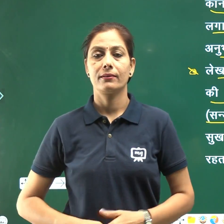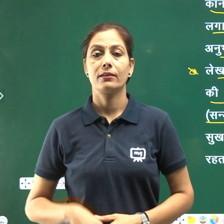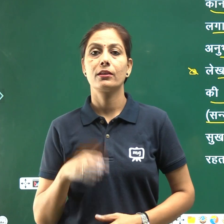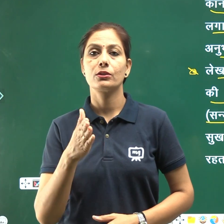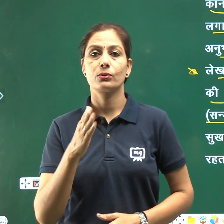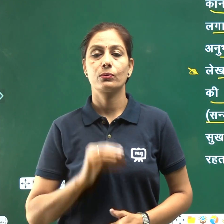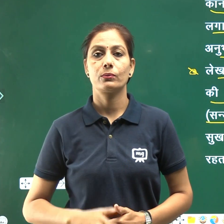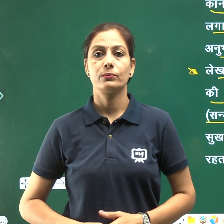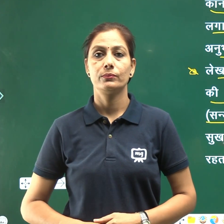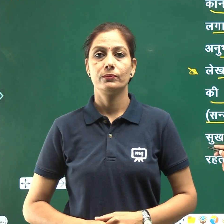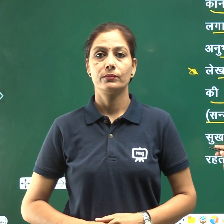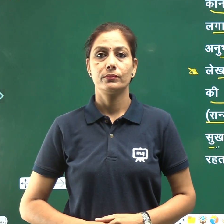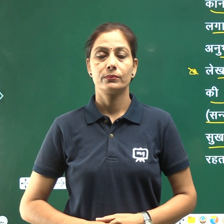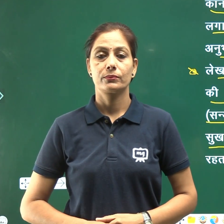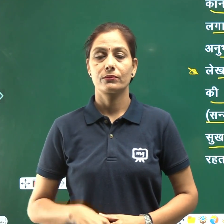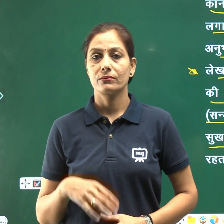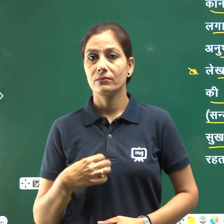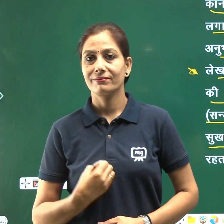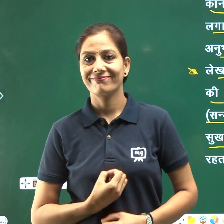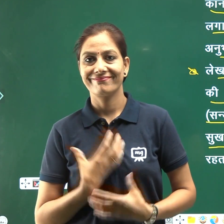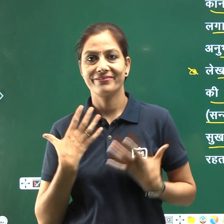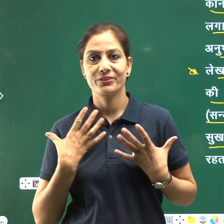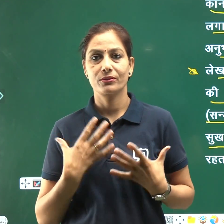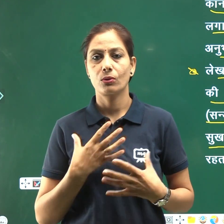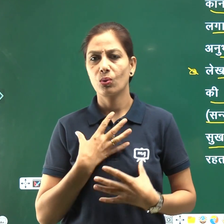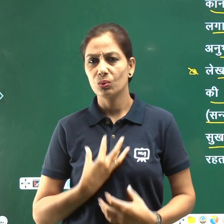जो सुख और दुख